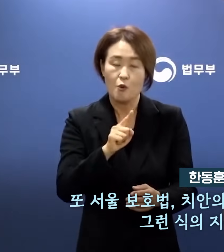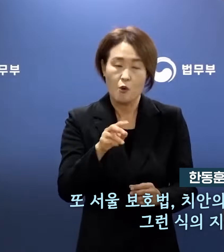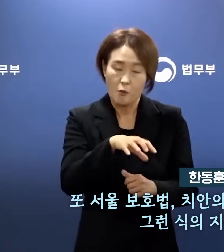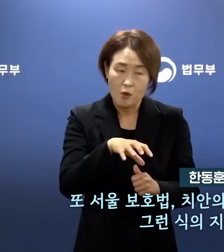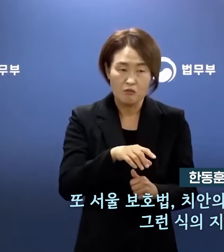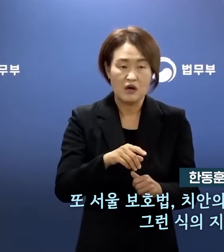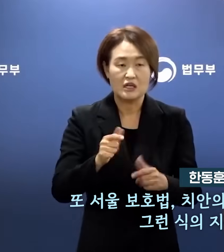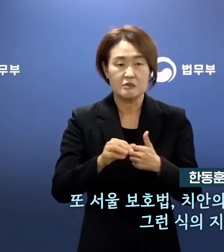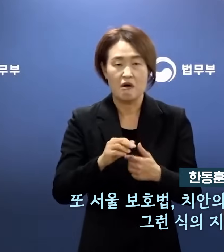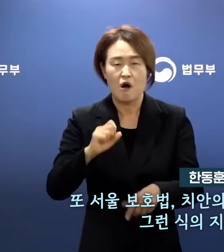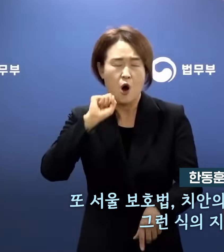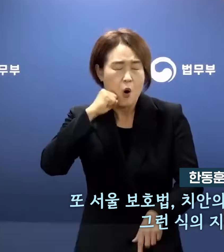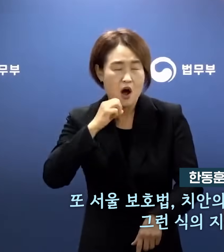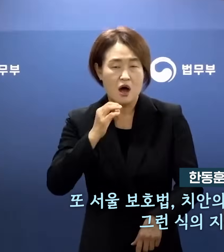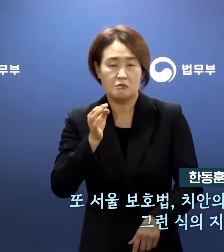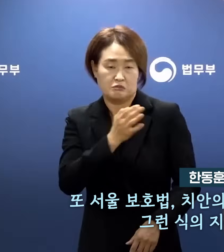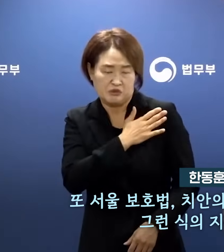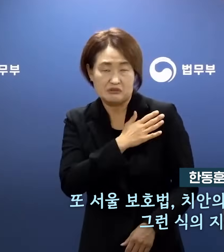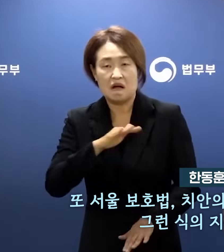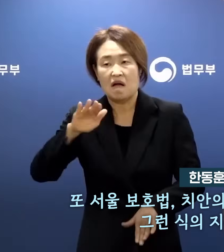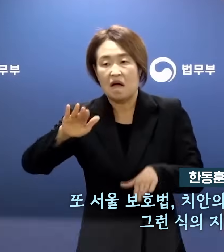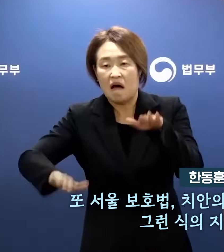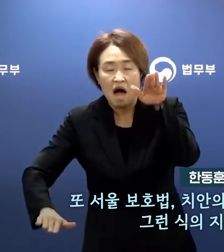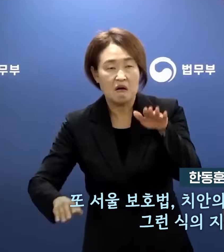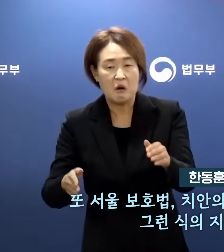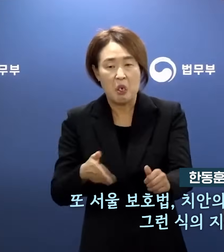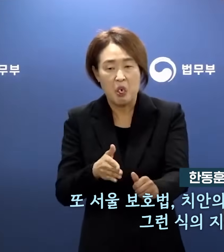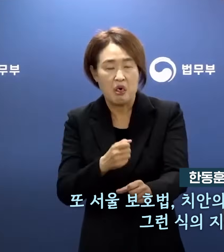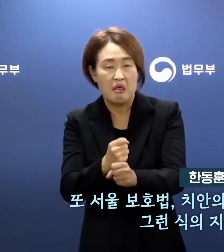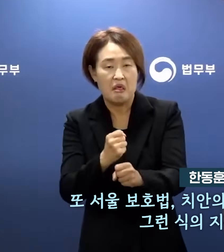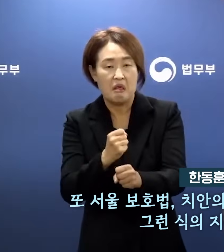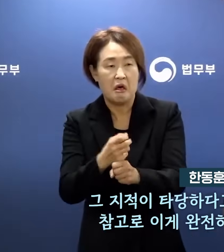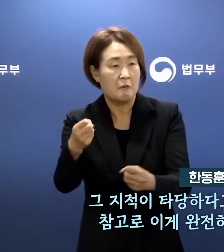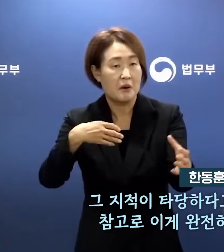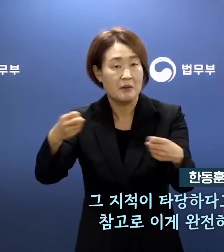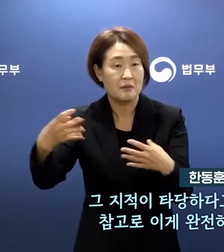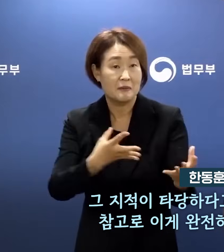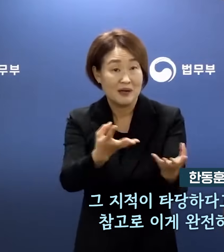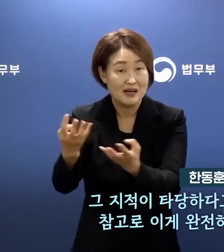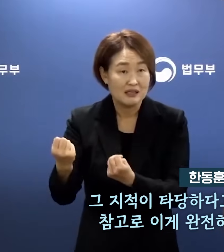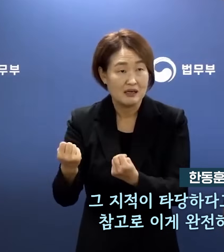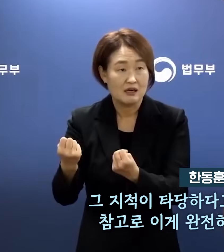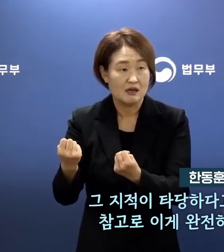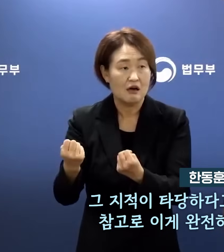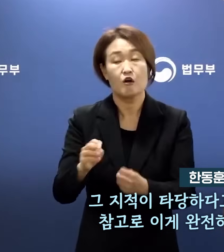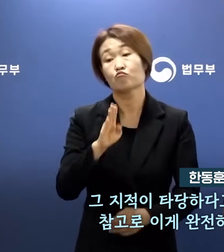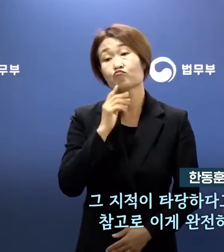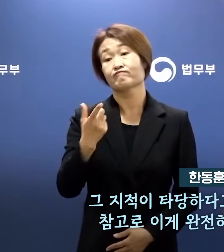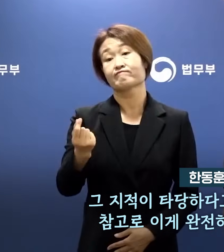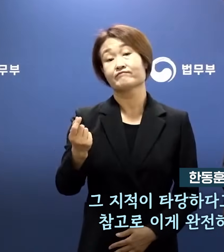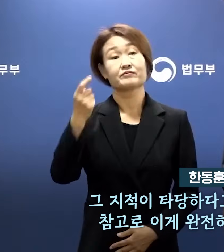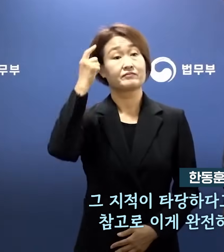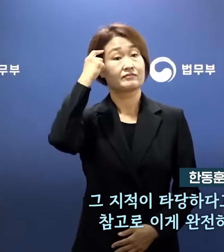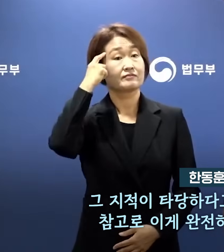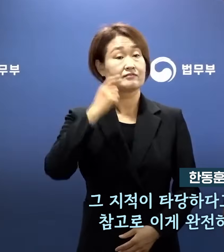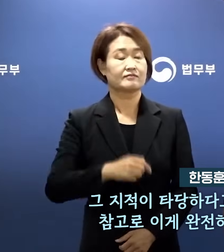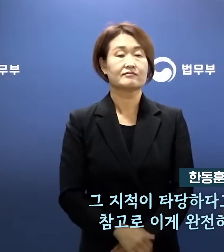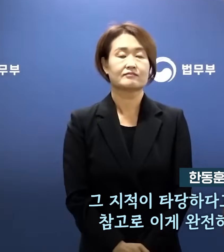빈부격차를 조장한다는 등 그런 식의 이 지적이 있었는데요. 그 지적이 타당하다고 저희는 생각한